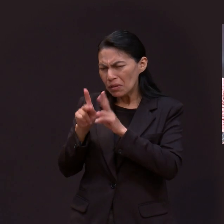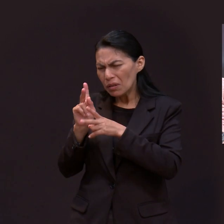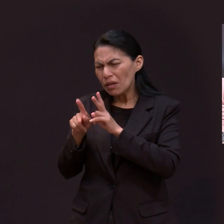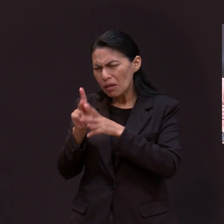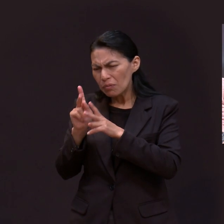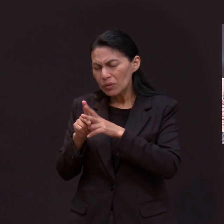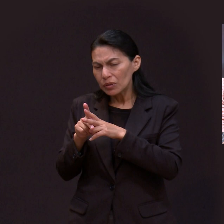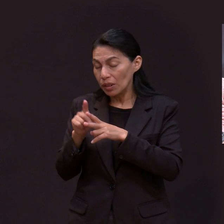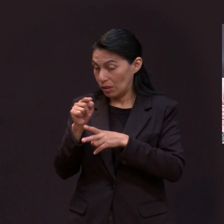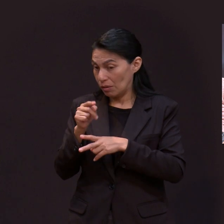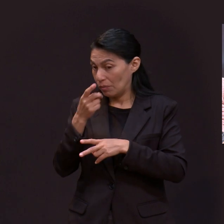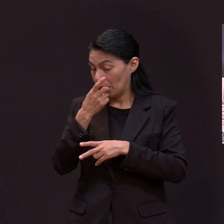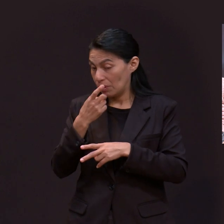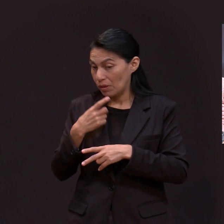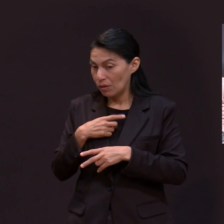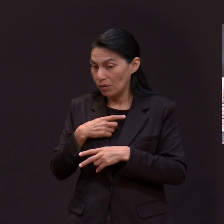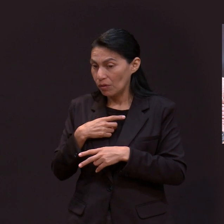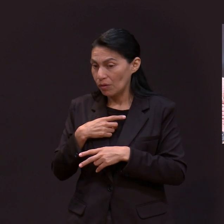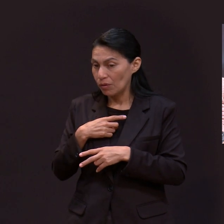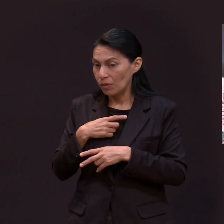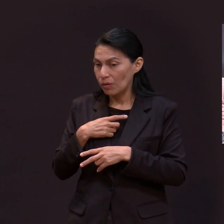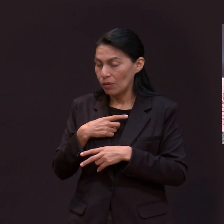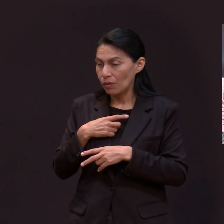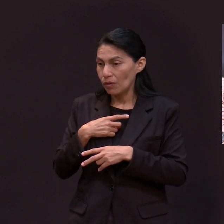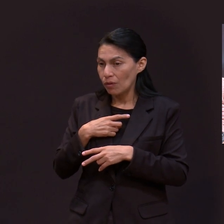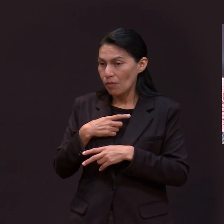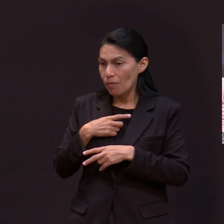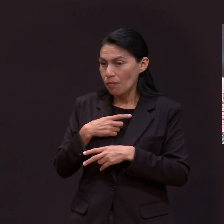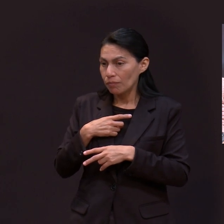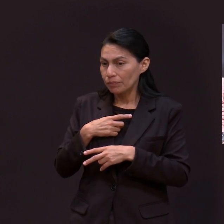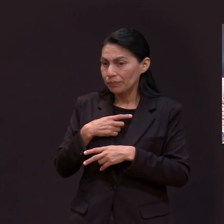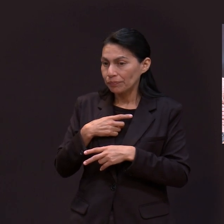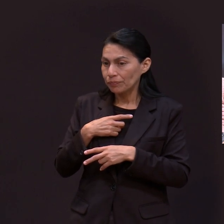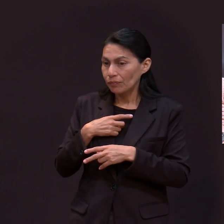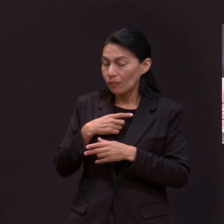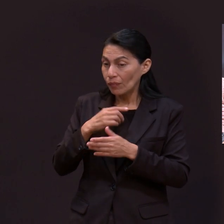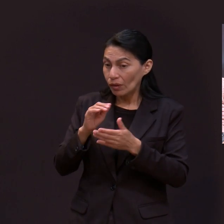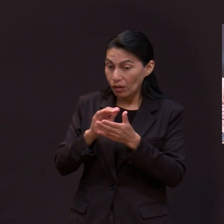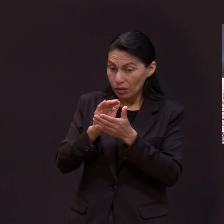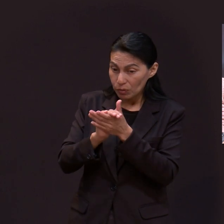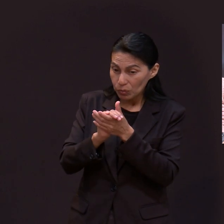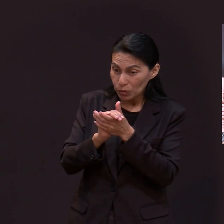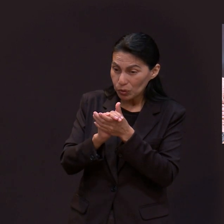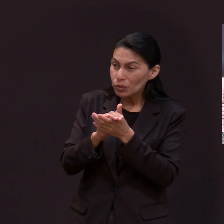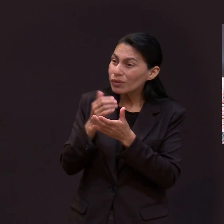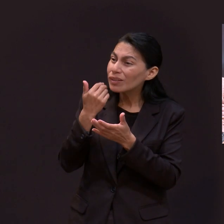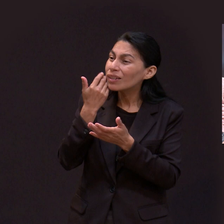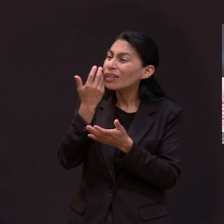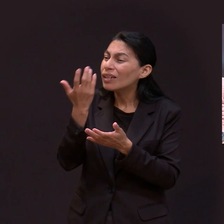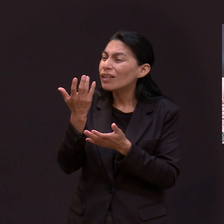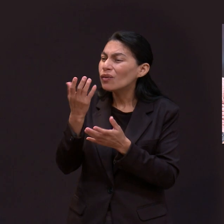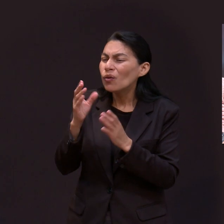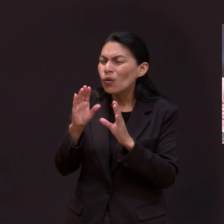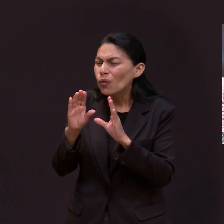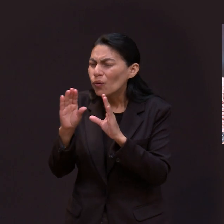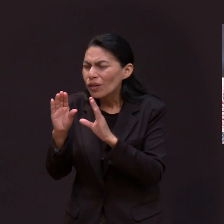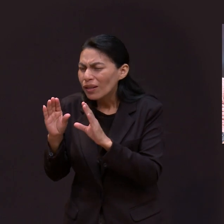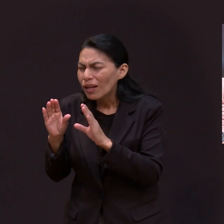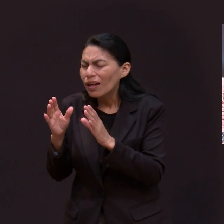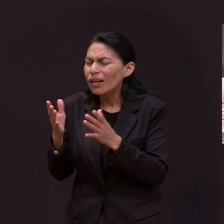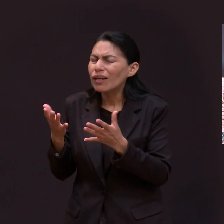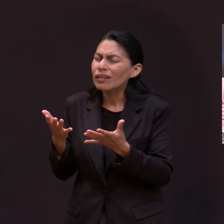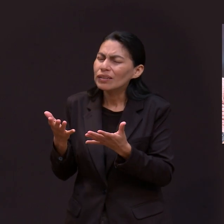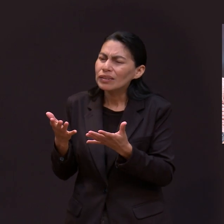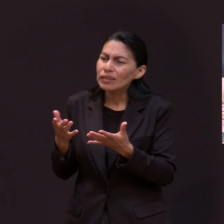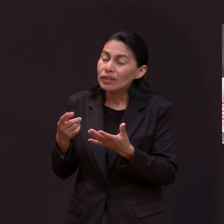estábamos platicando y entré a la plática salió este dice a mí me gustaría yo quisiera tener esposo para cuidar